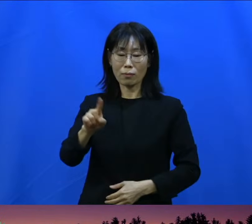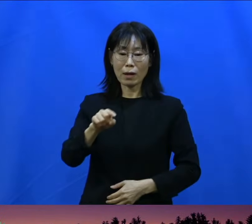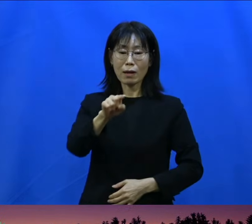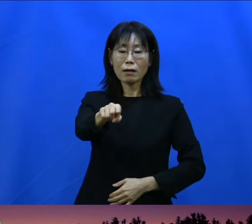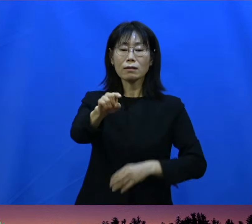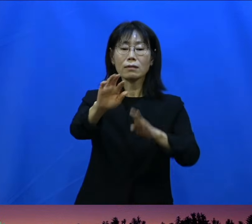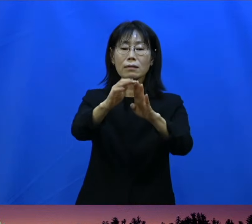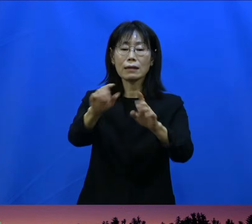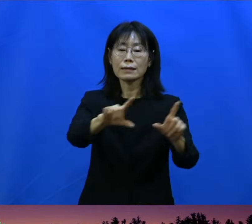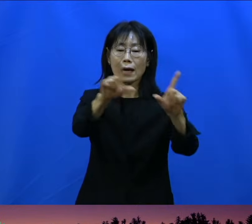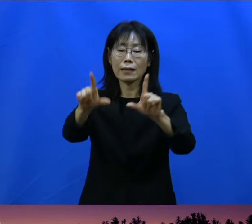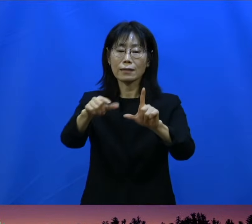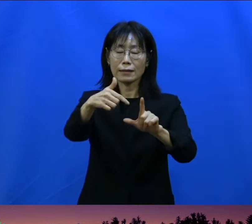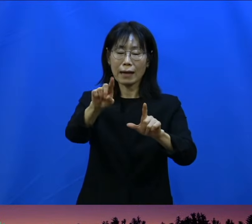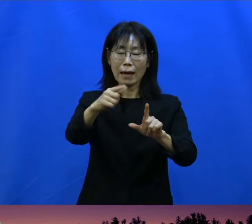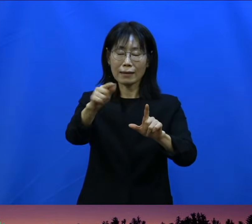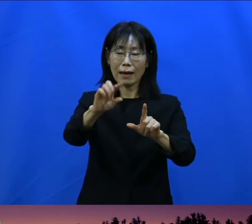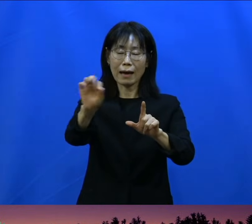무섭죠, 여러분.